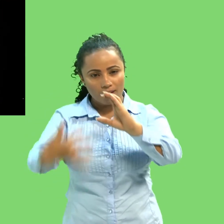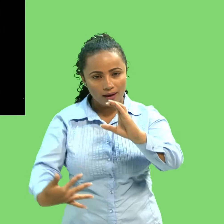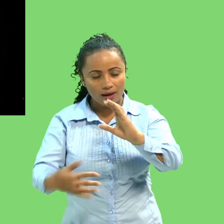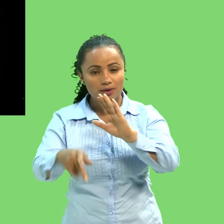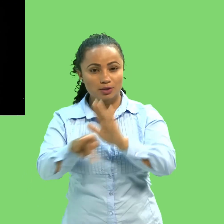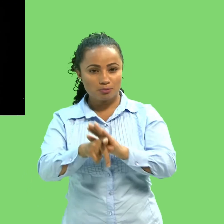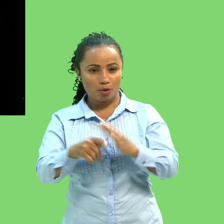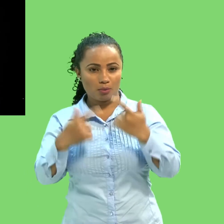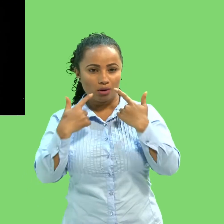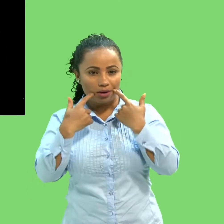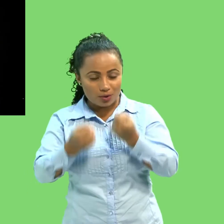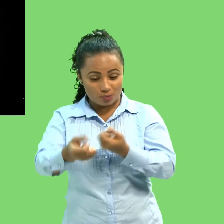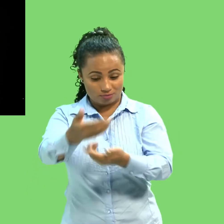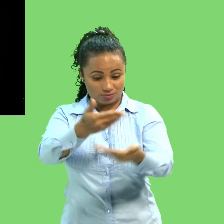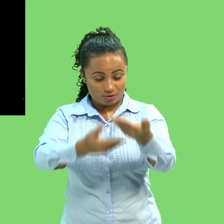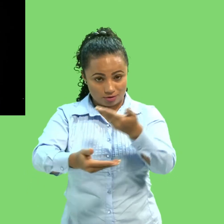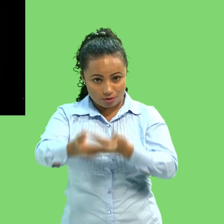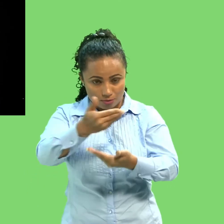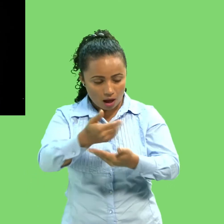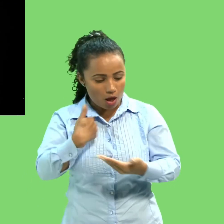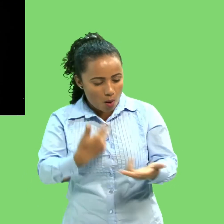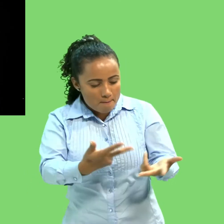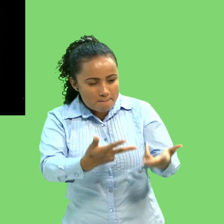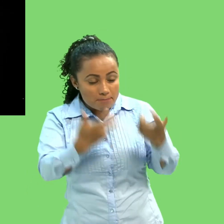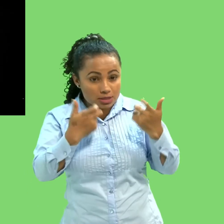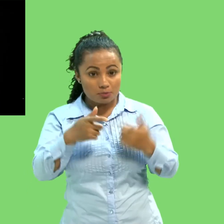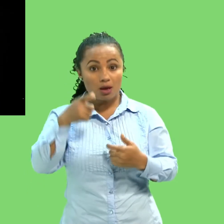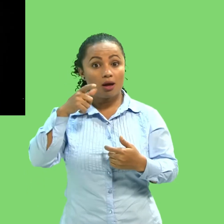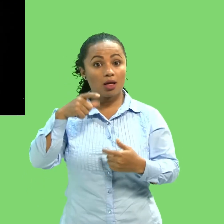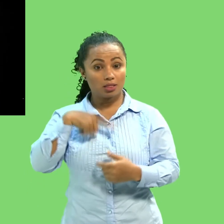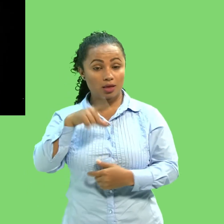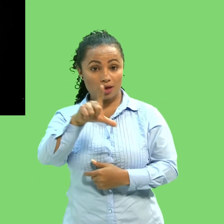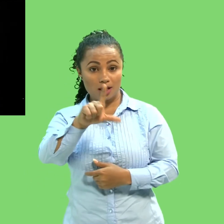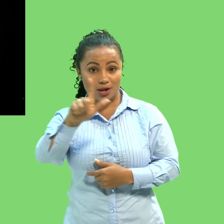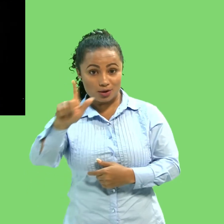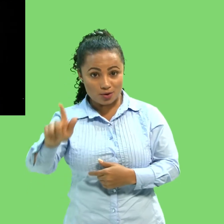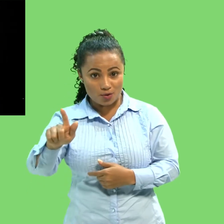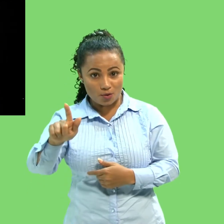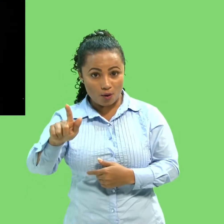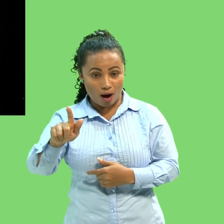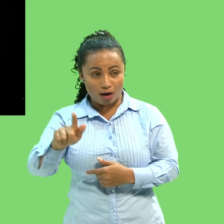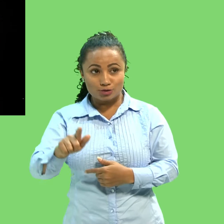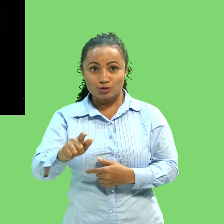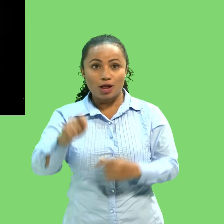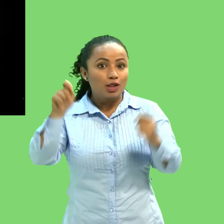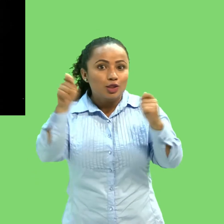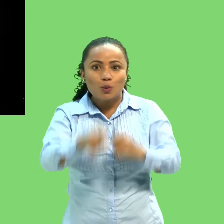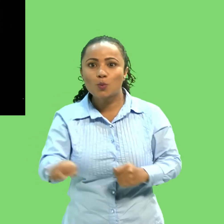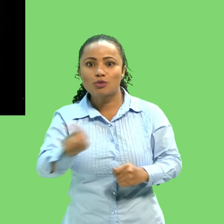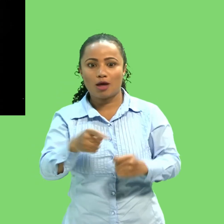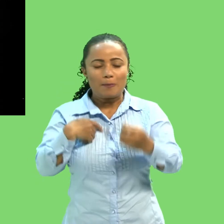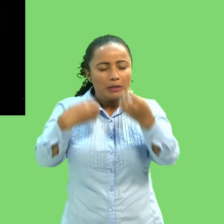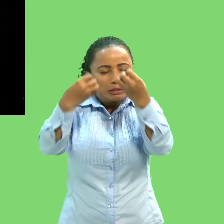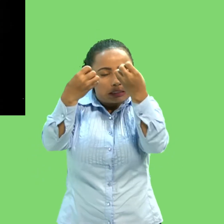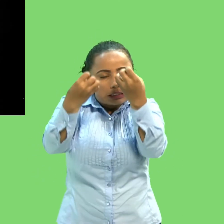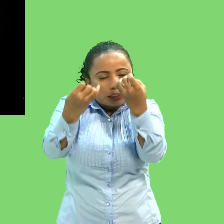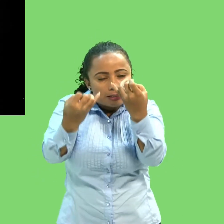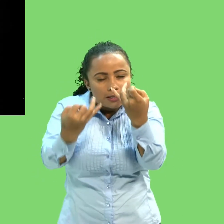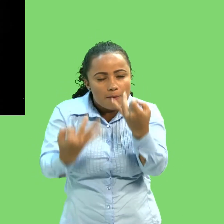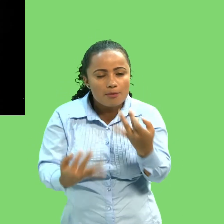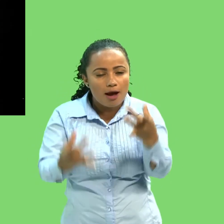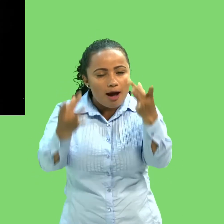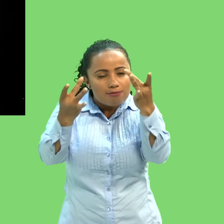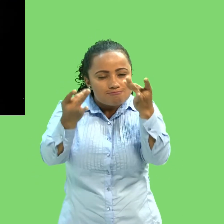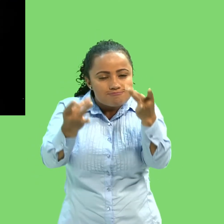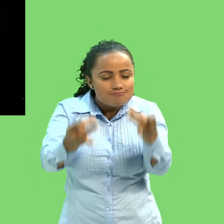é focalizar a linguagem como processo indefinido. Interação linguística escrita